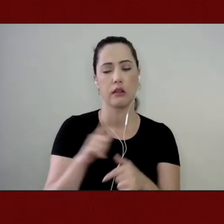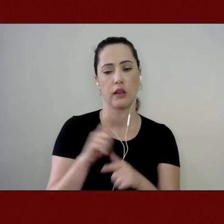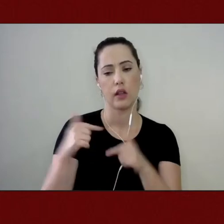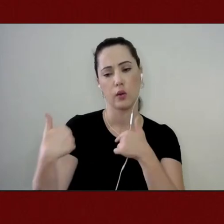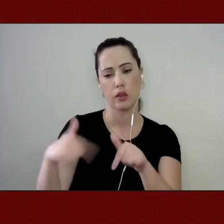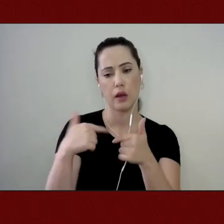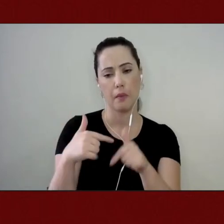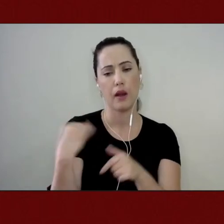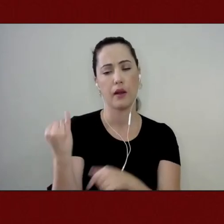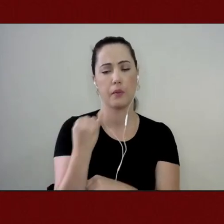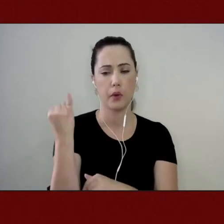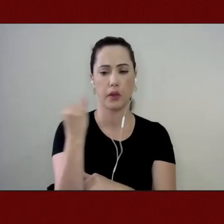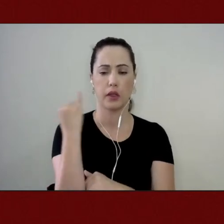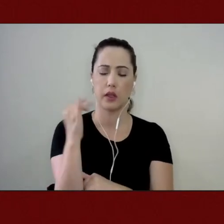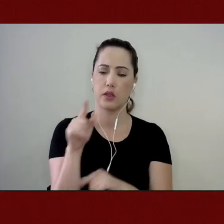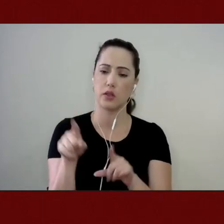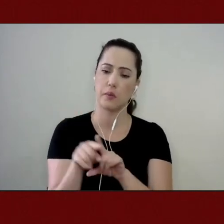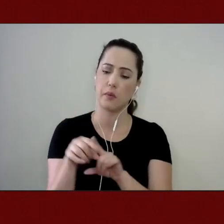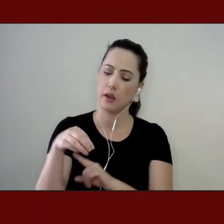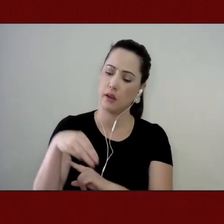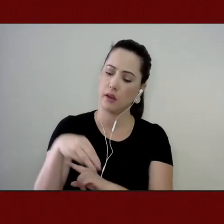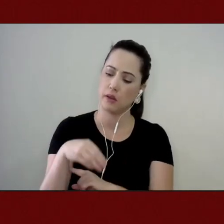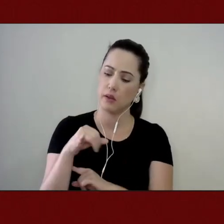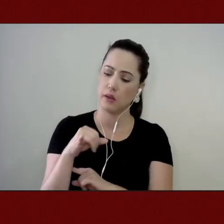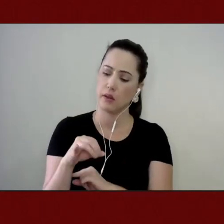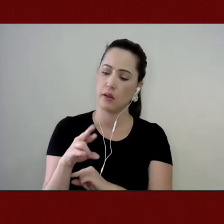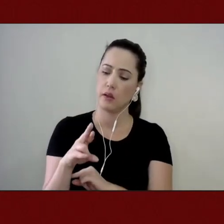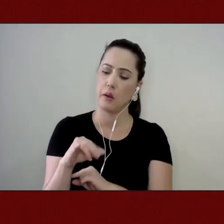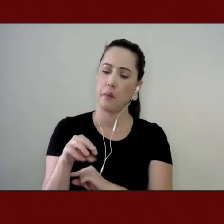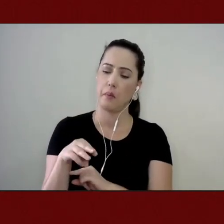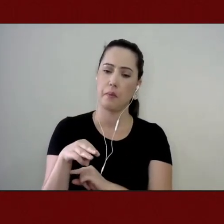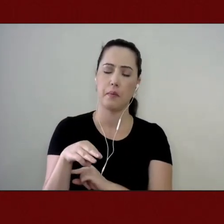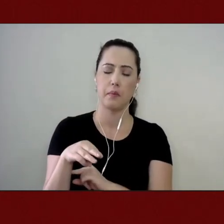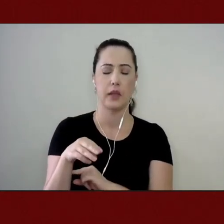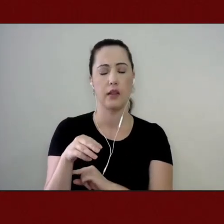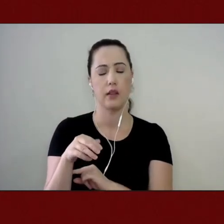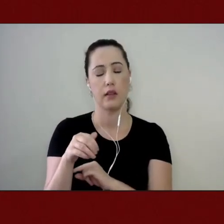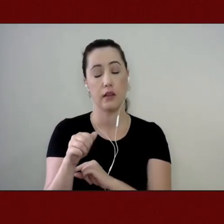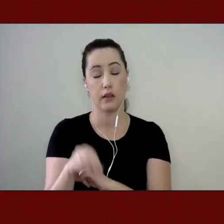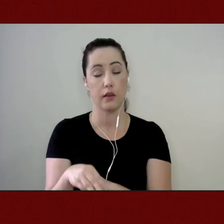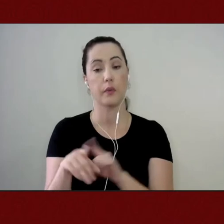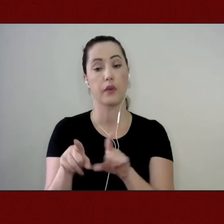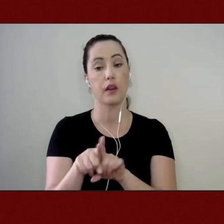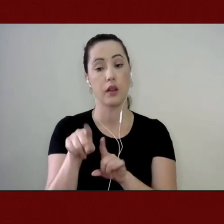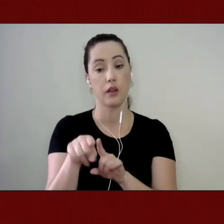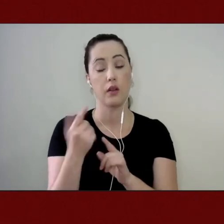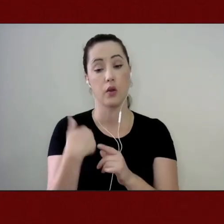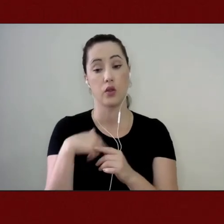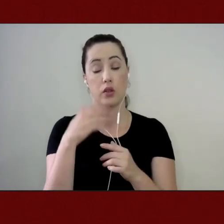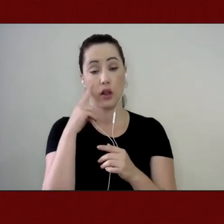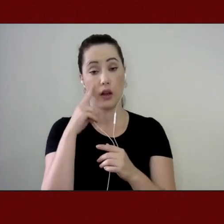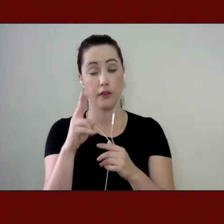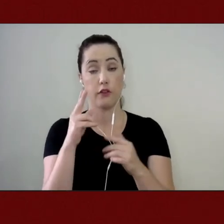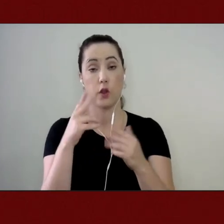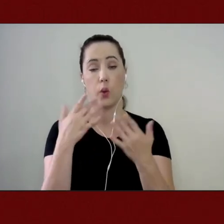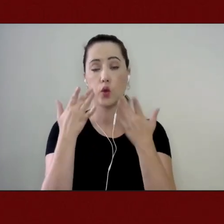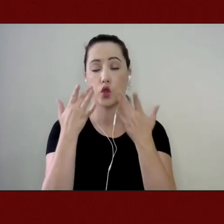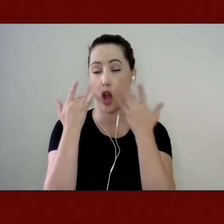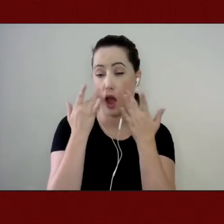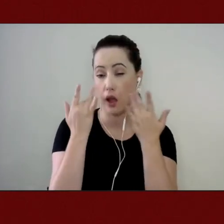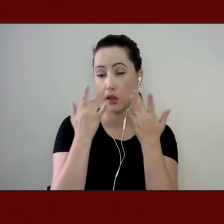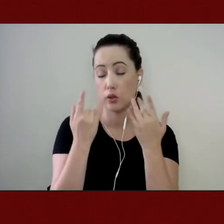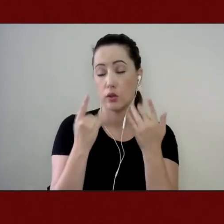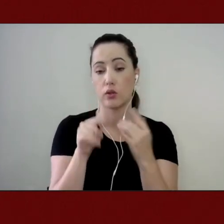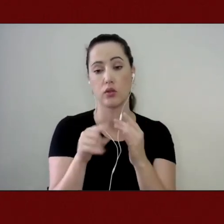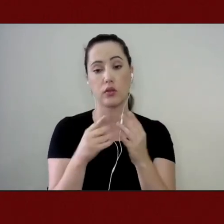interessante da Miriam Hermeto Samota sobre a peça Gota d'Água, na qual ela pôde explorar a construção das políticas de